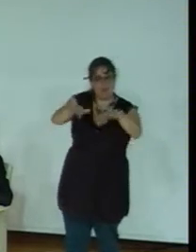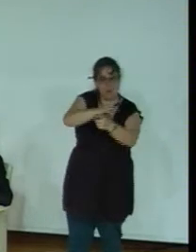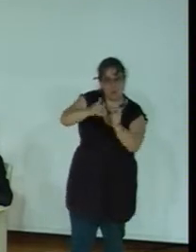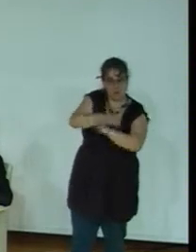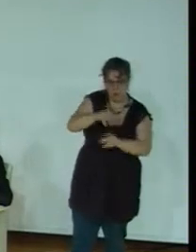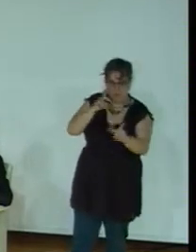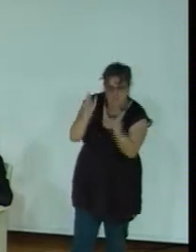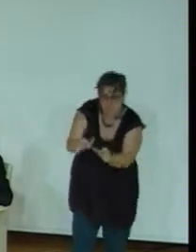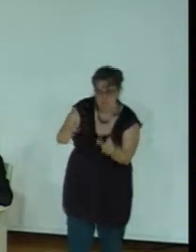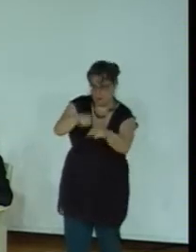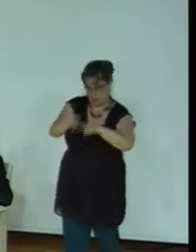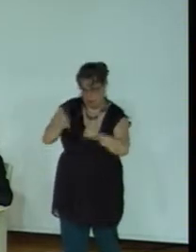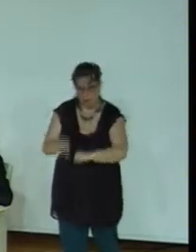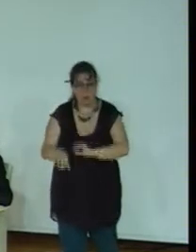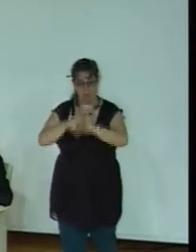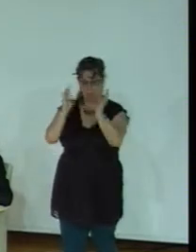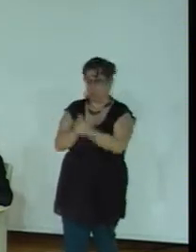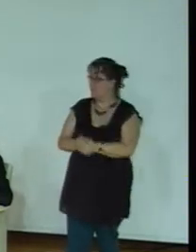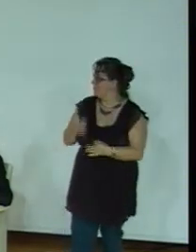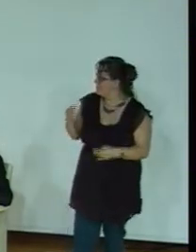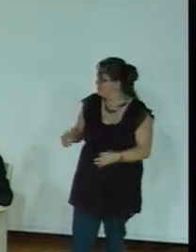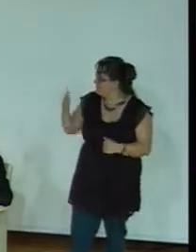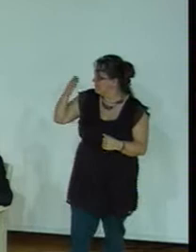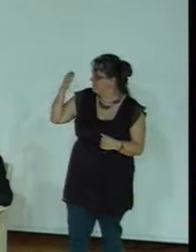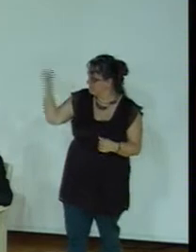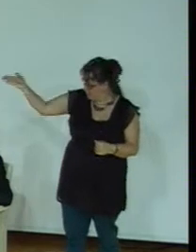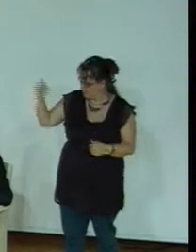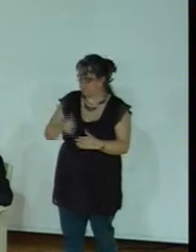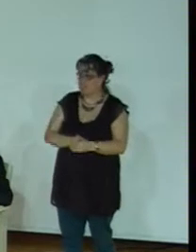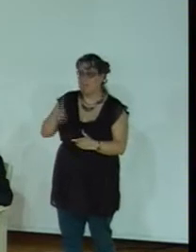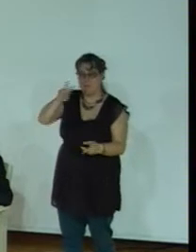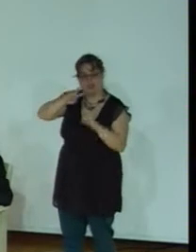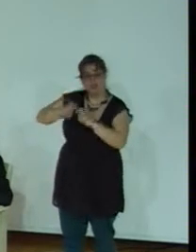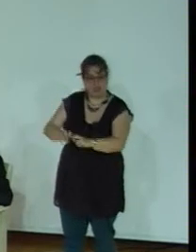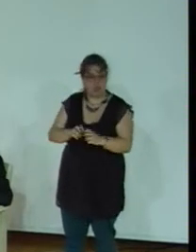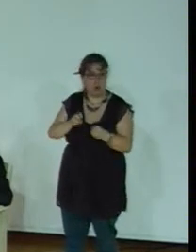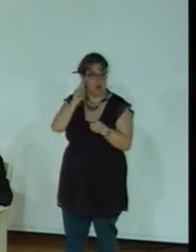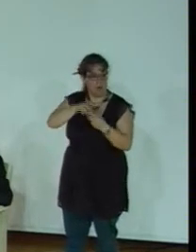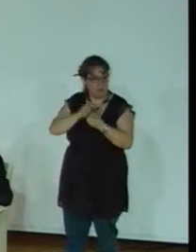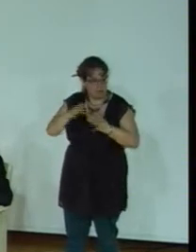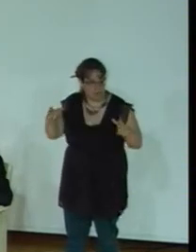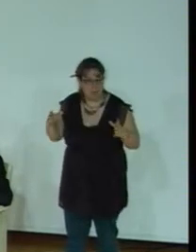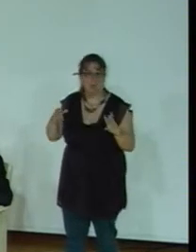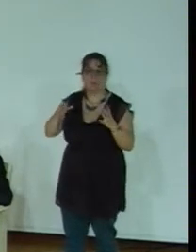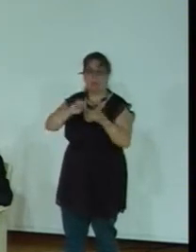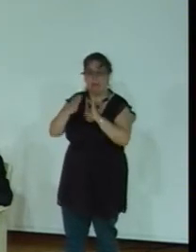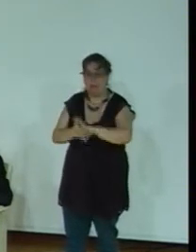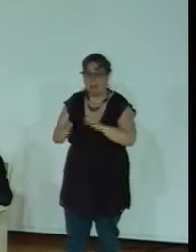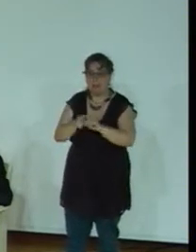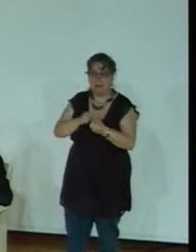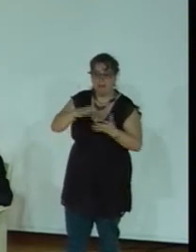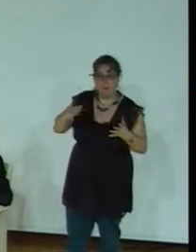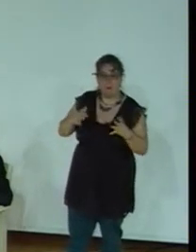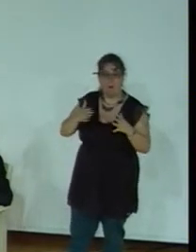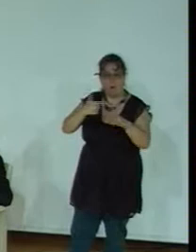Stéphane Bortzmeyer, ingénieur en recherche et développement sur les réseaux informatiques, blogueur, spécialiste d'infrastructures sur Internet, et donc là